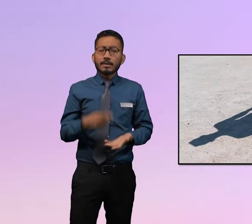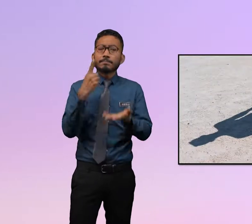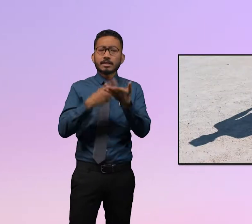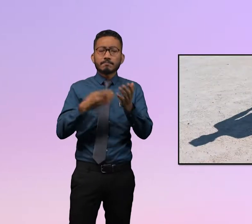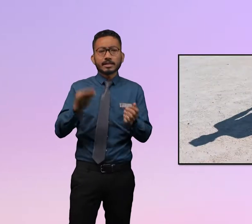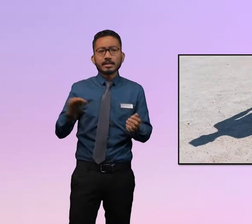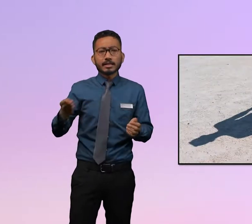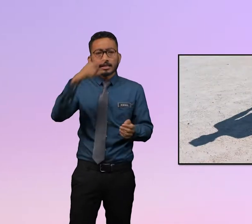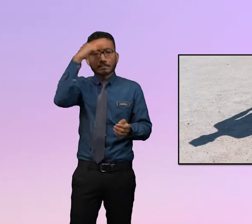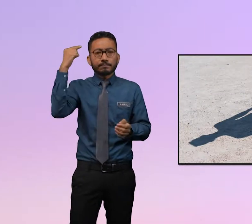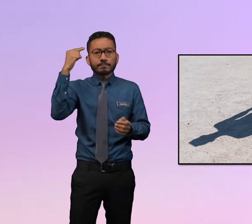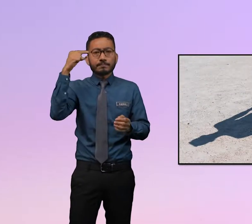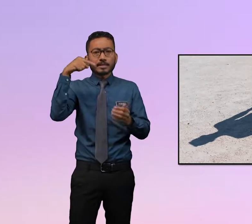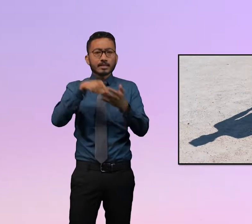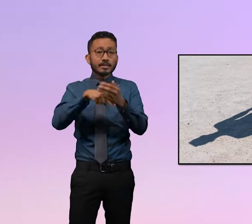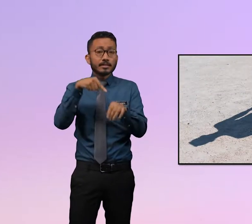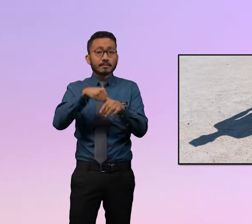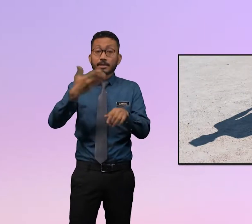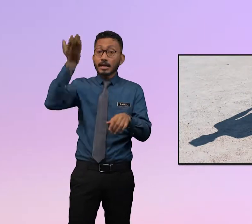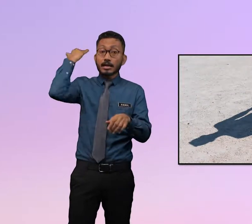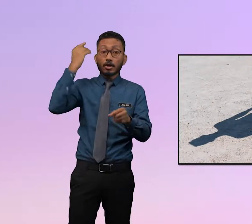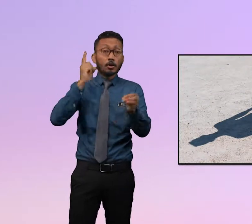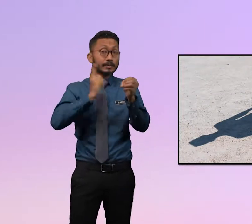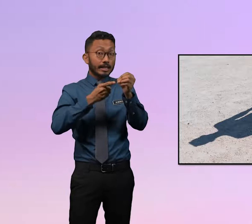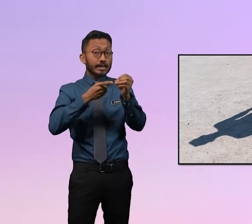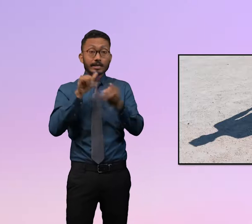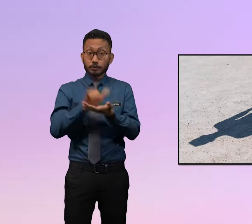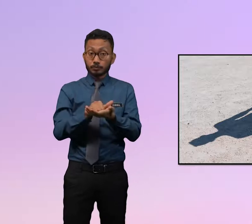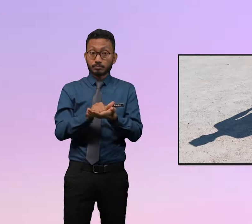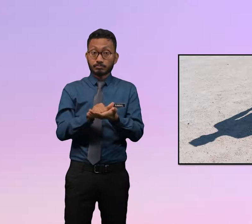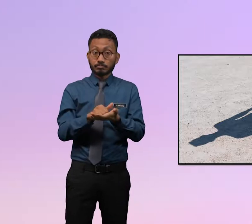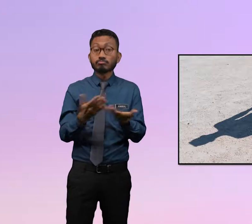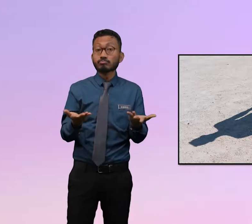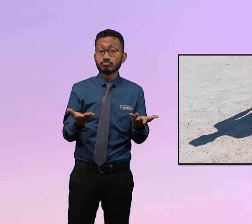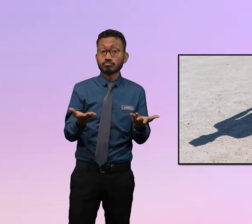Apa benda hitam di belakang objek itu?